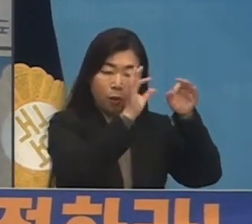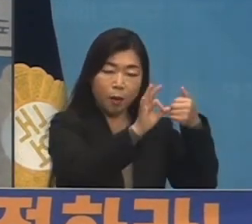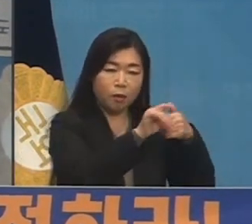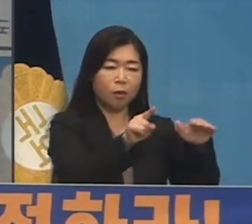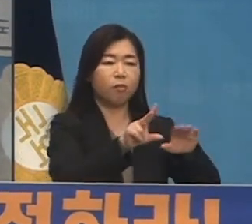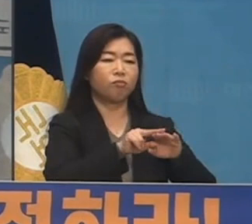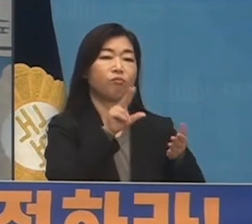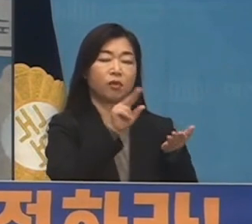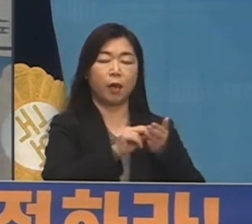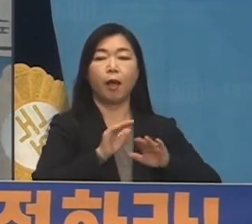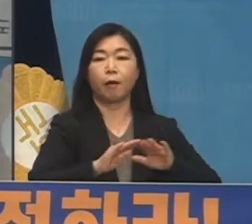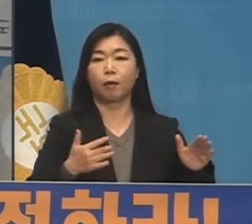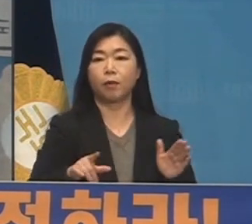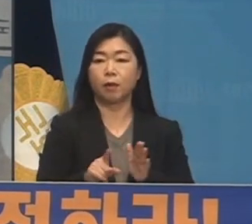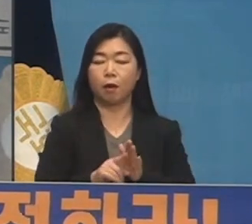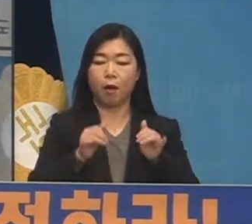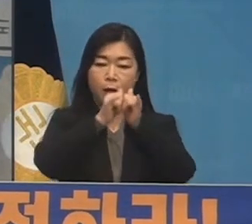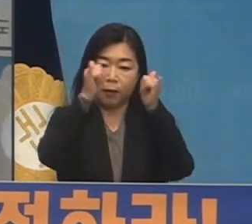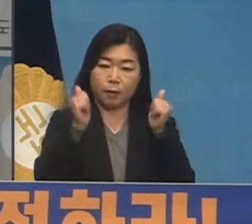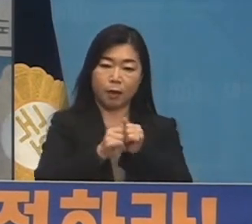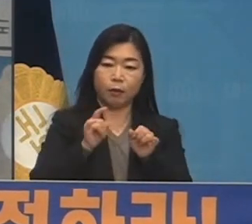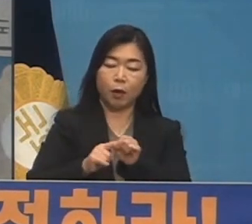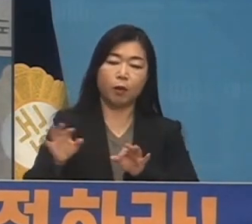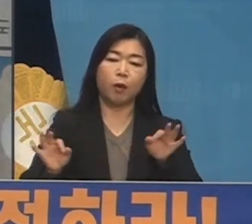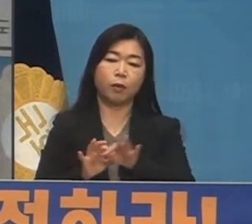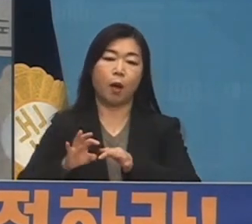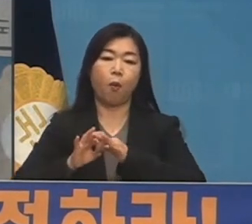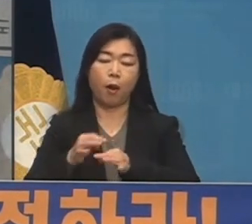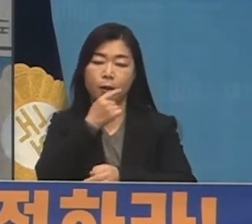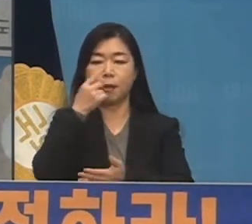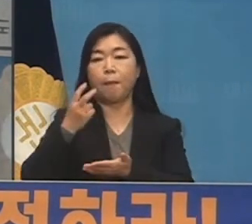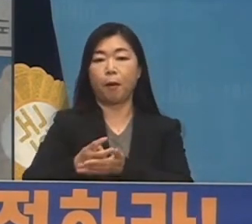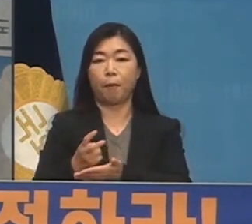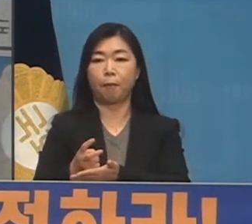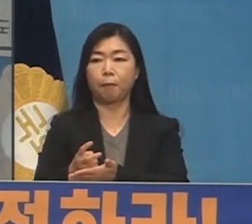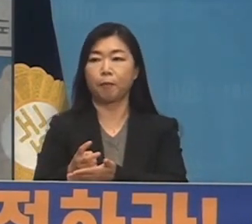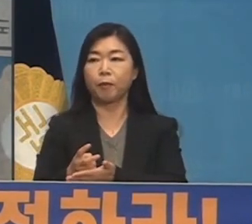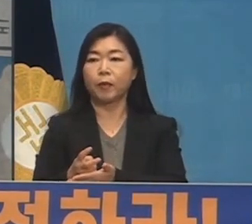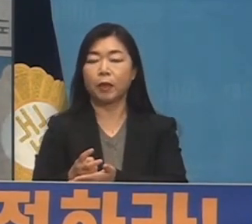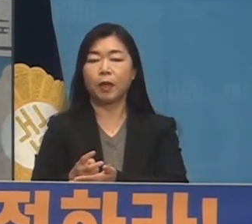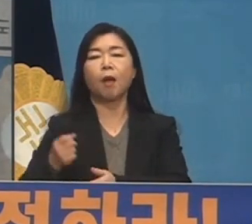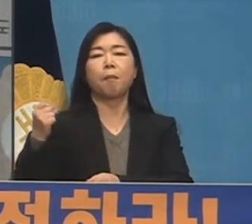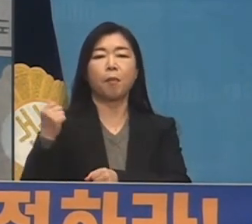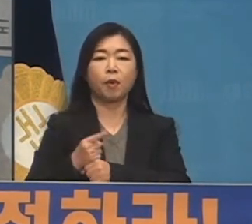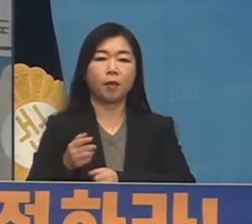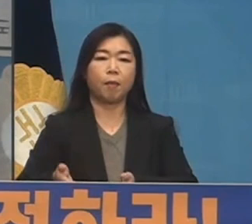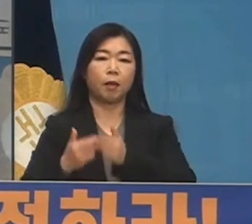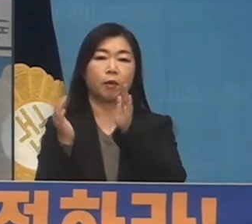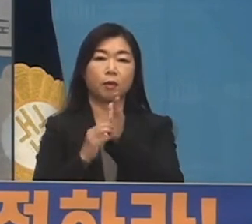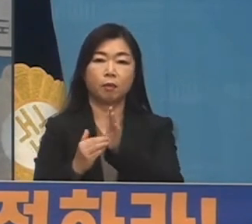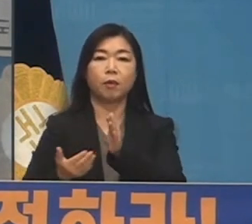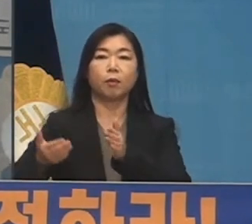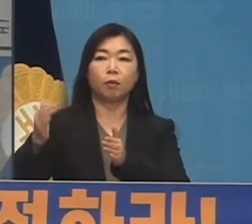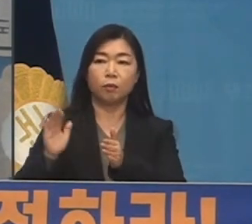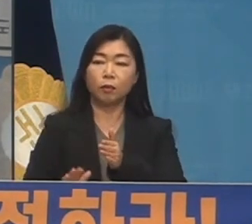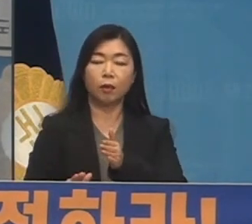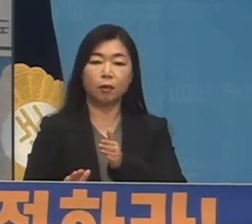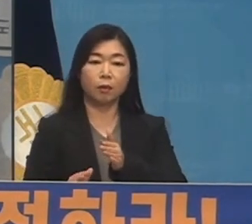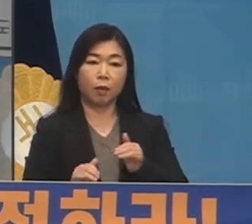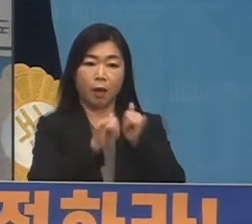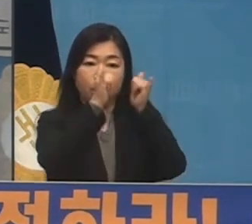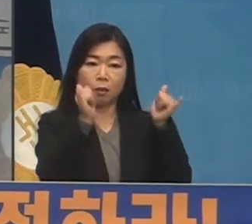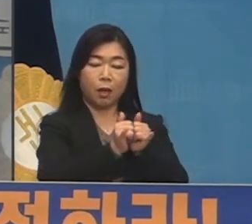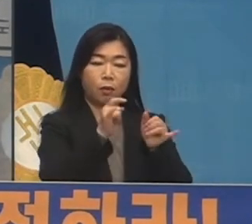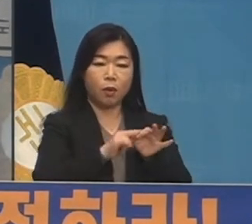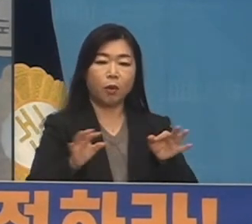이를 타개하기 위하여 사회적 경제 관련 근거법이 이미 존재함에도 불구하고 사회적